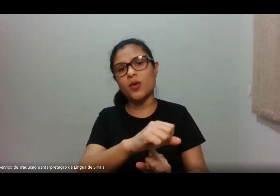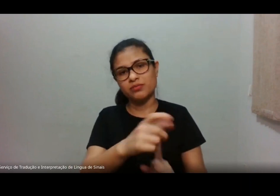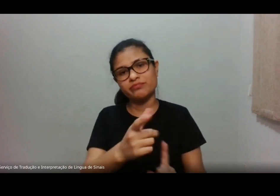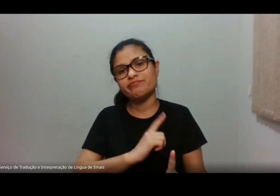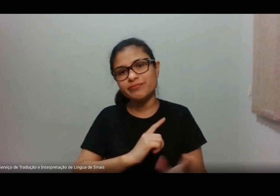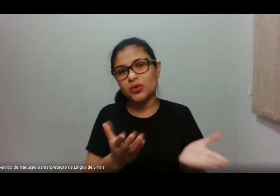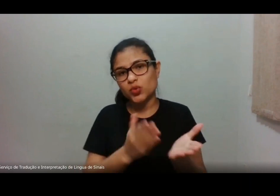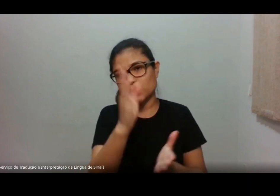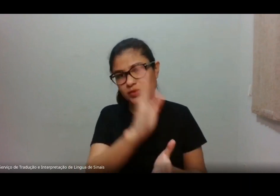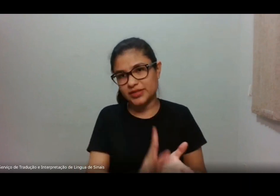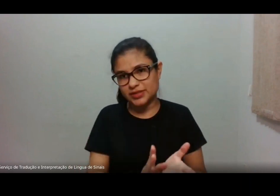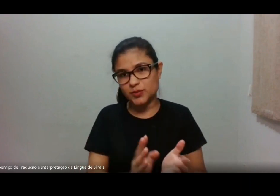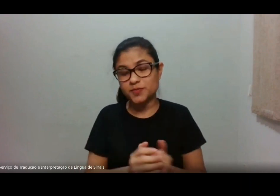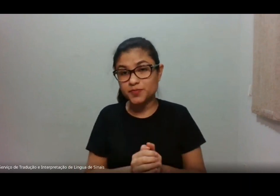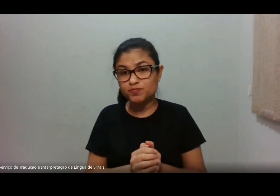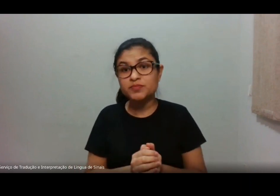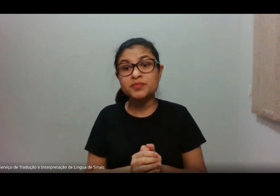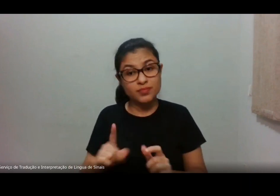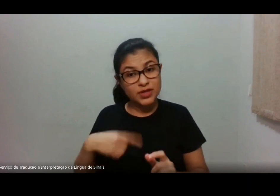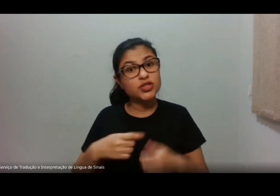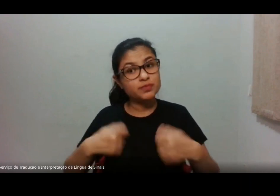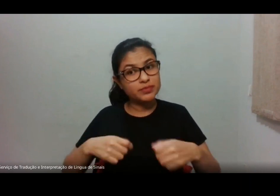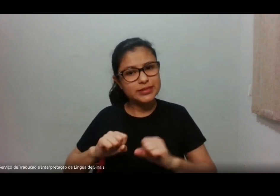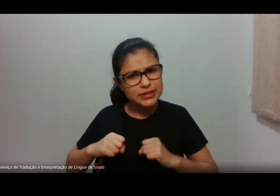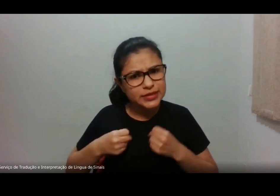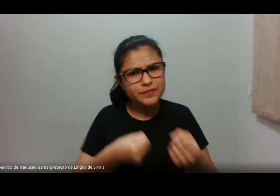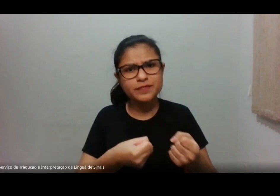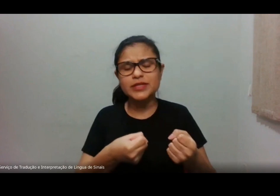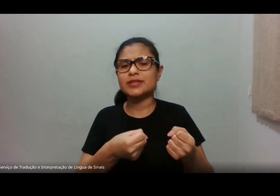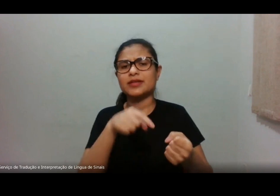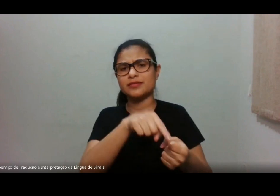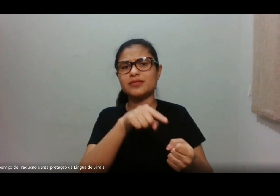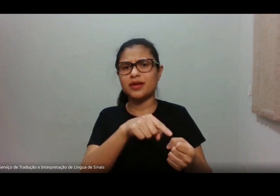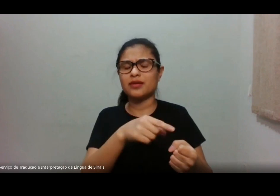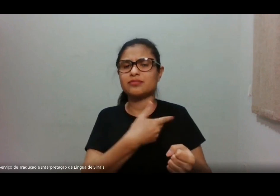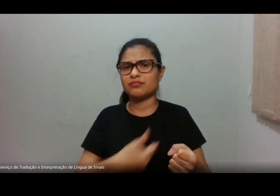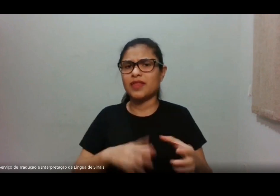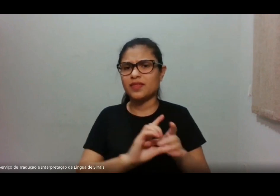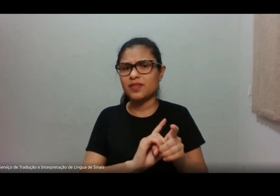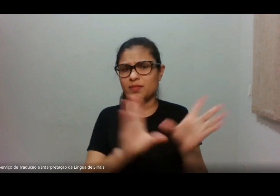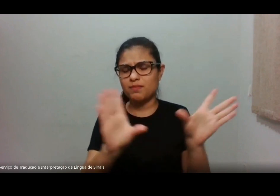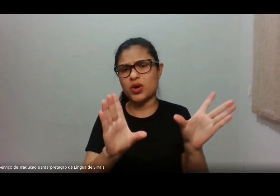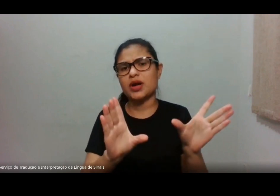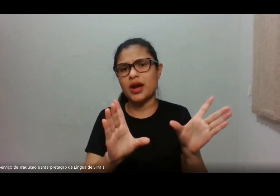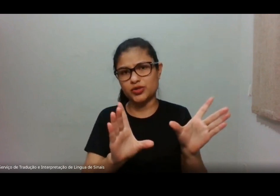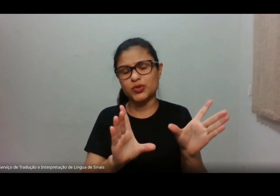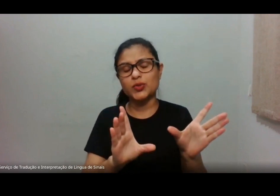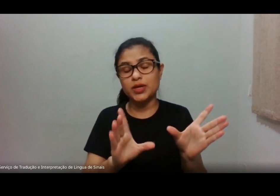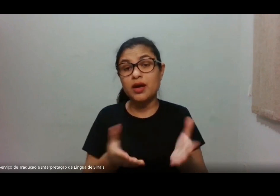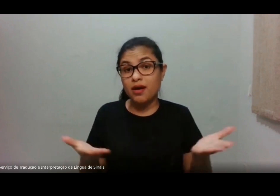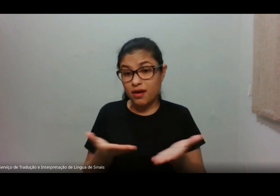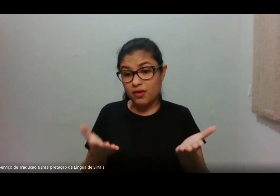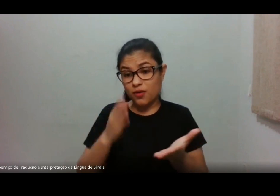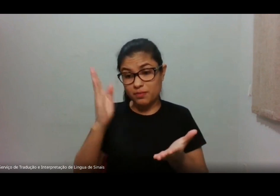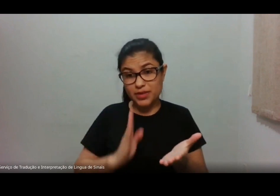Brasil e a sociedade brasileira. Nós precisamos atuar em defesa, em última instância, do Estado Democrático de Direito.